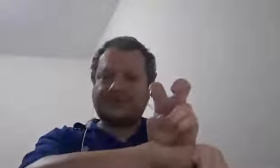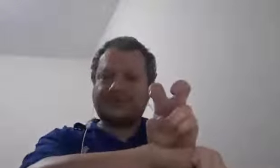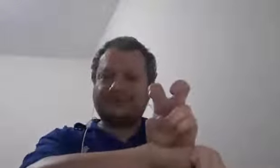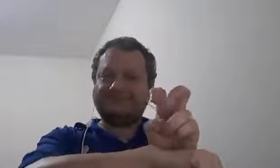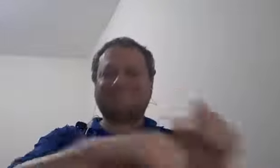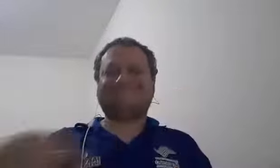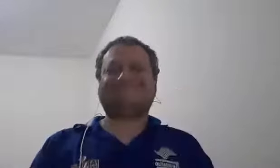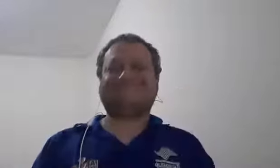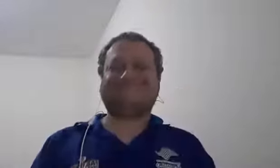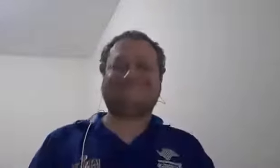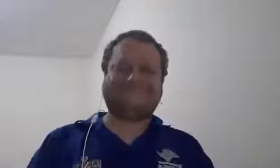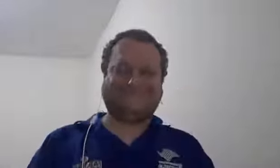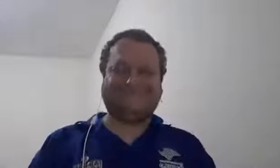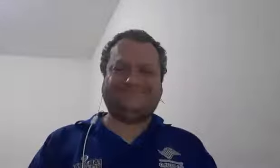Certo?